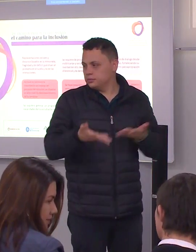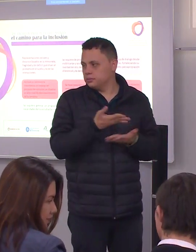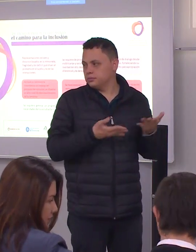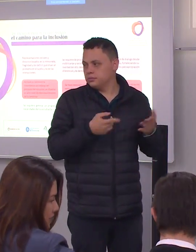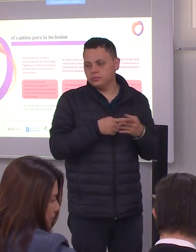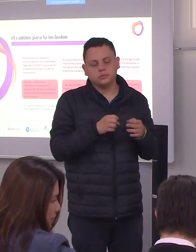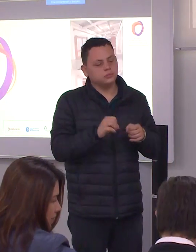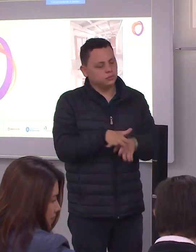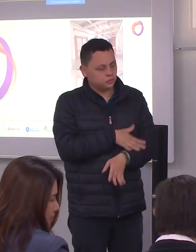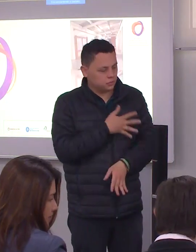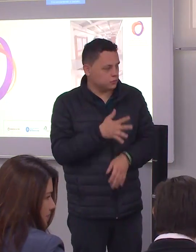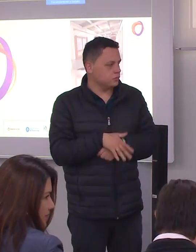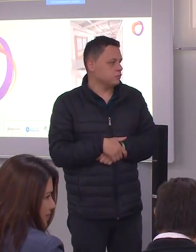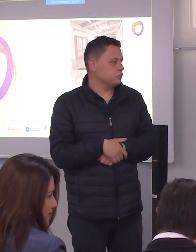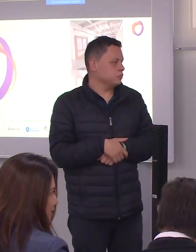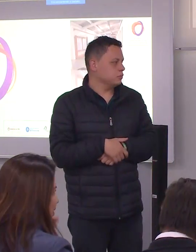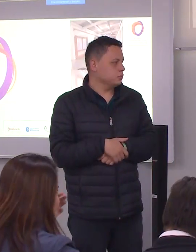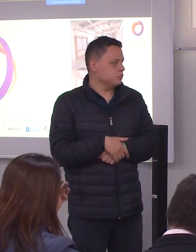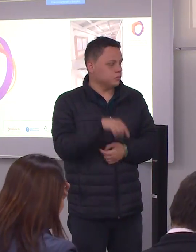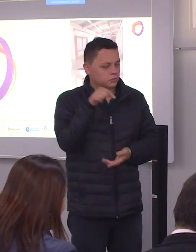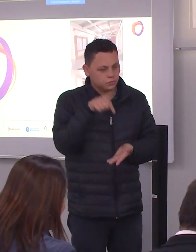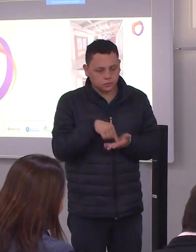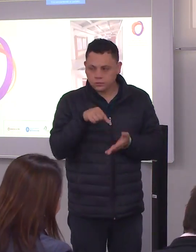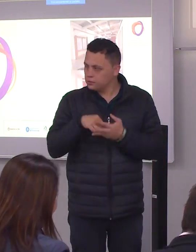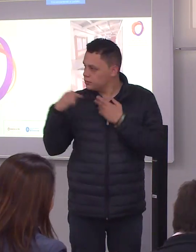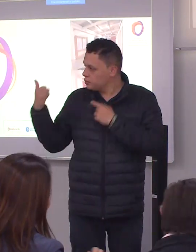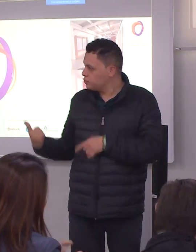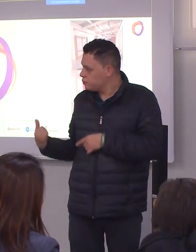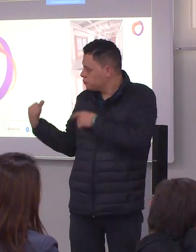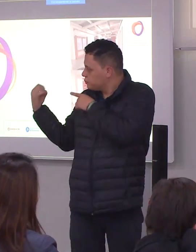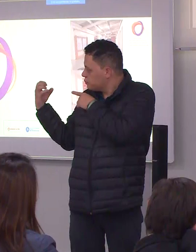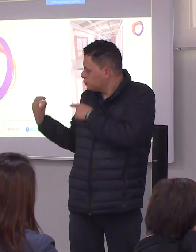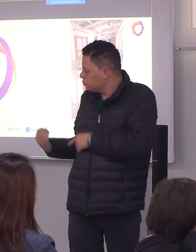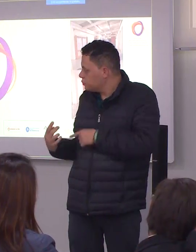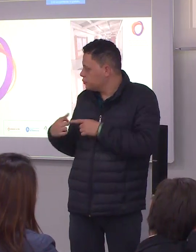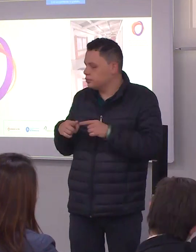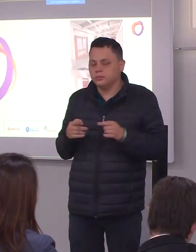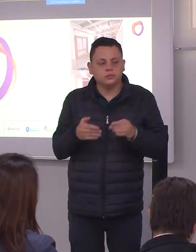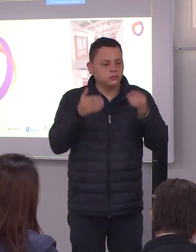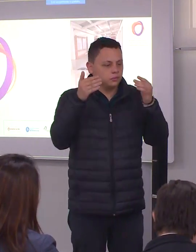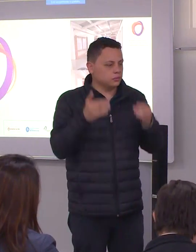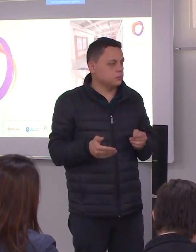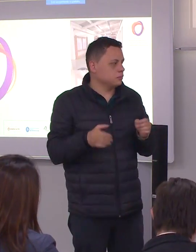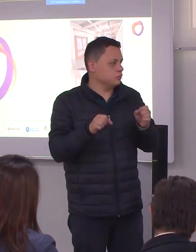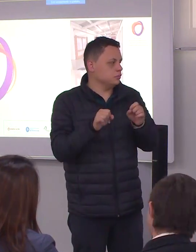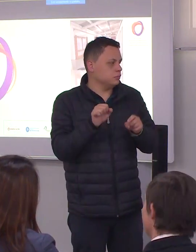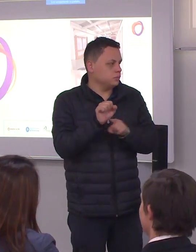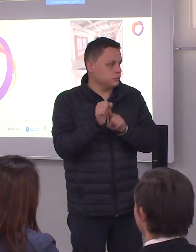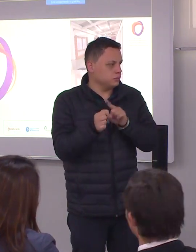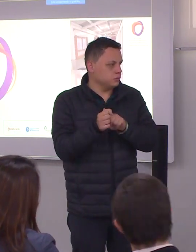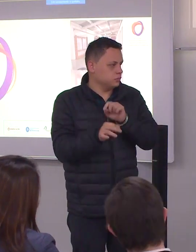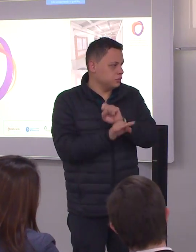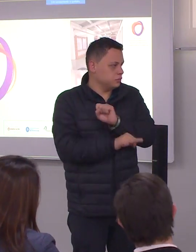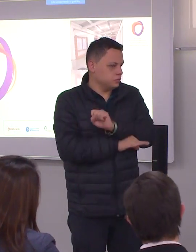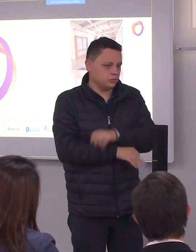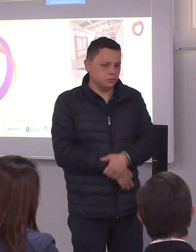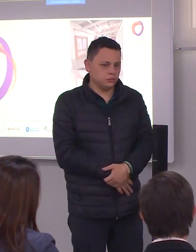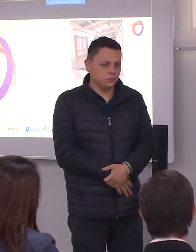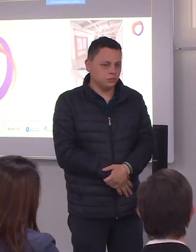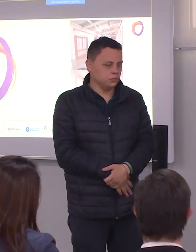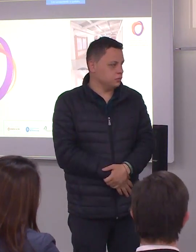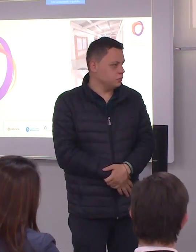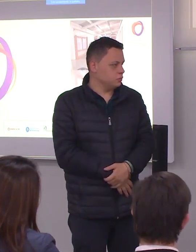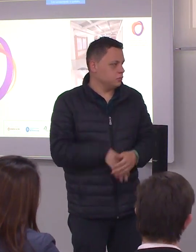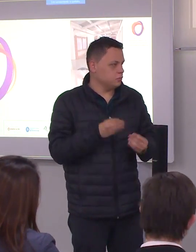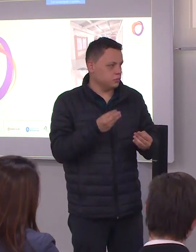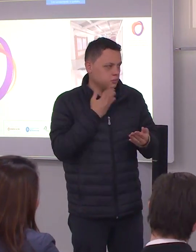y sensibilización por eso la exposición contemplaba discapacidad psicosocial para que empecemos a comprenderlo